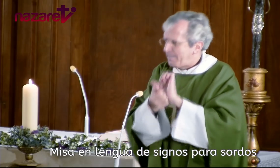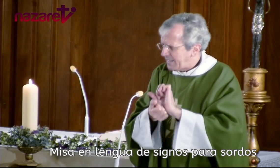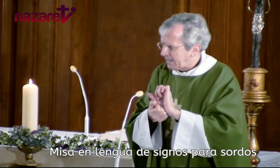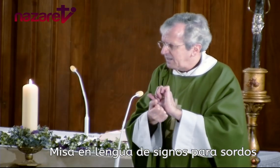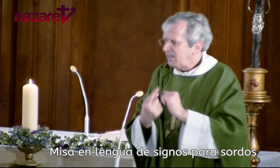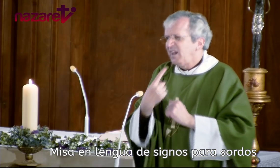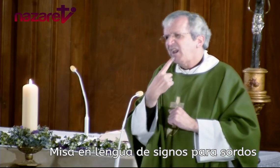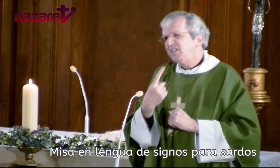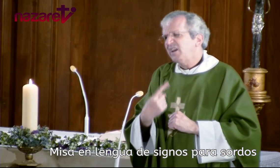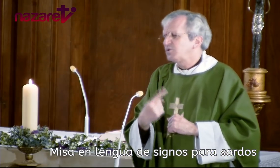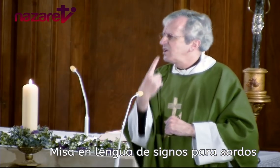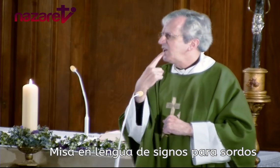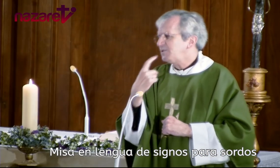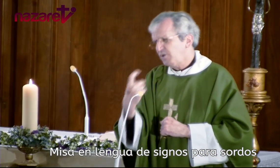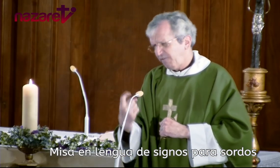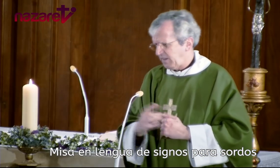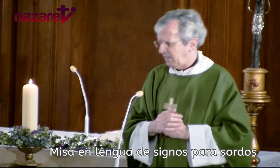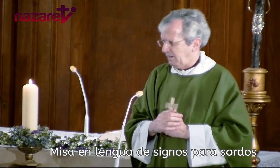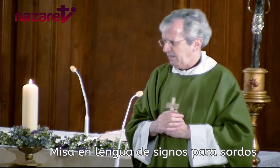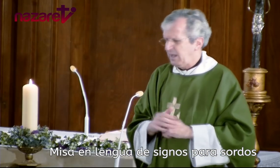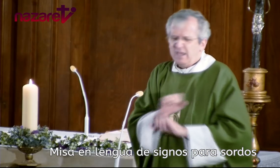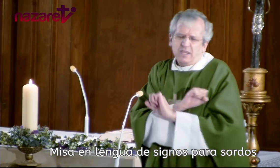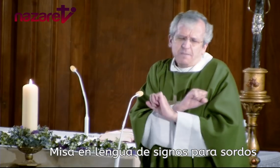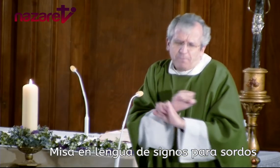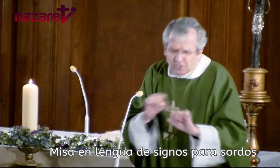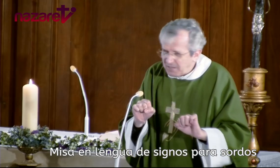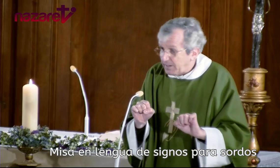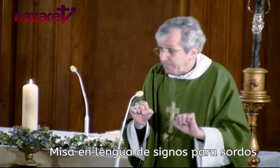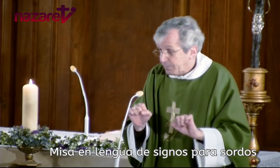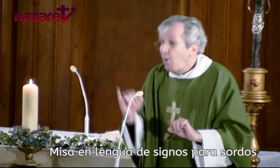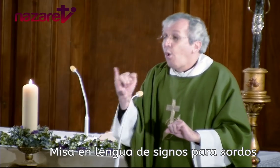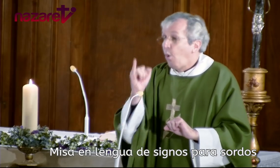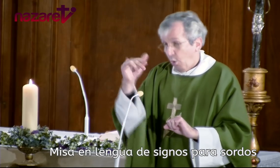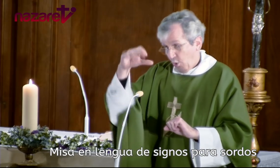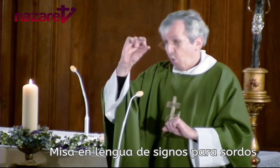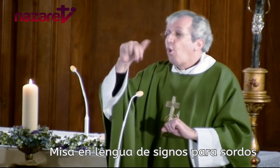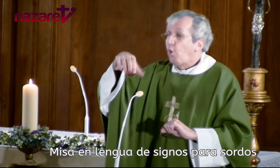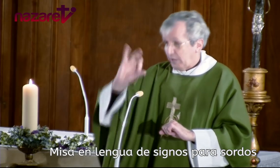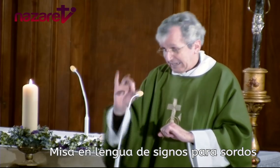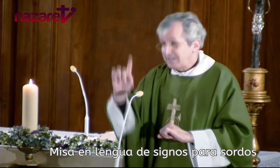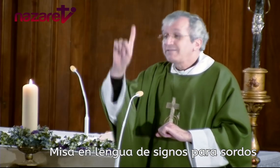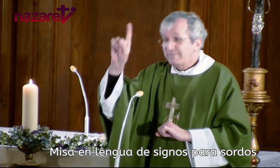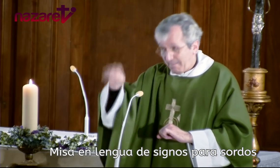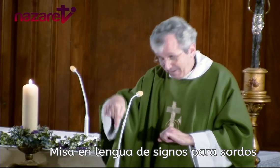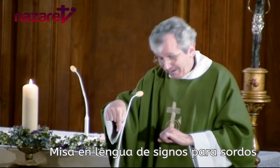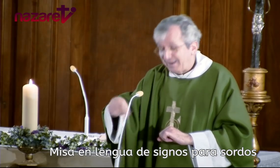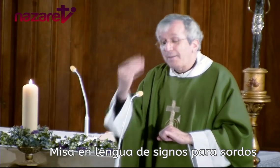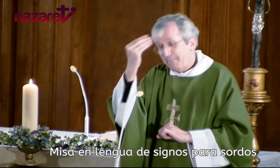cambiar. Y diremos, es muy difícil, imposible. Jonás también